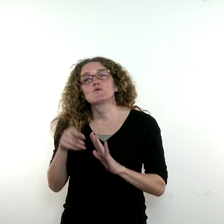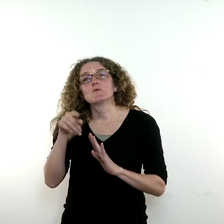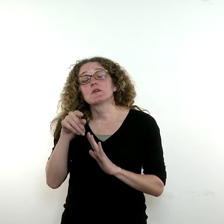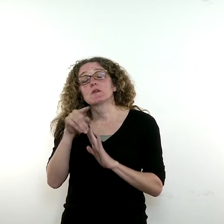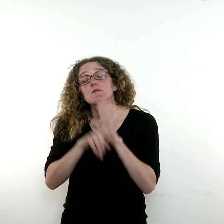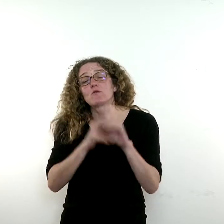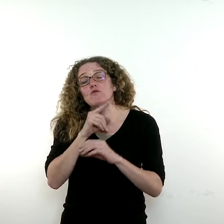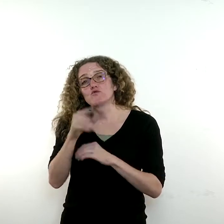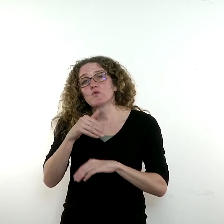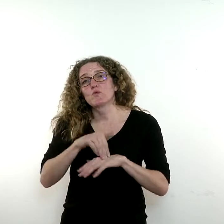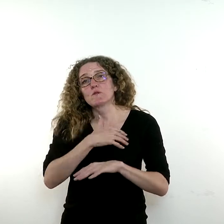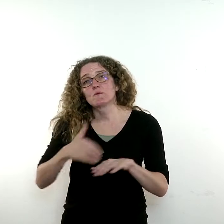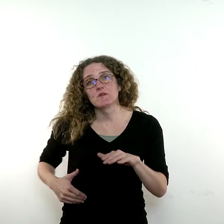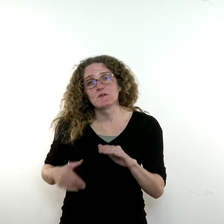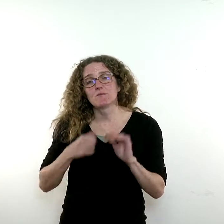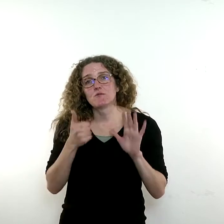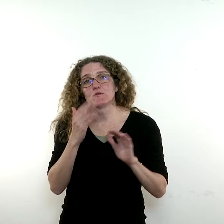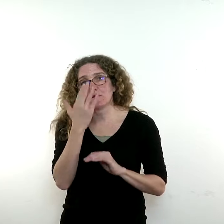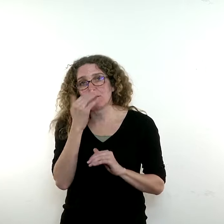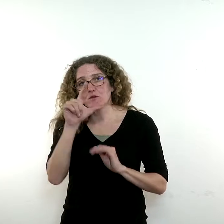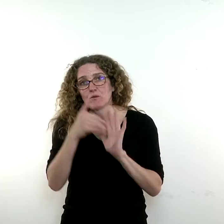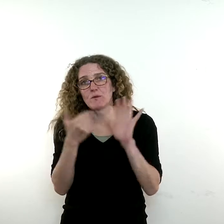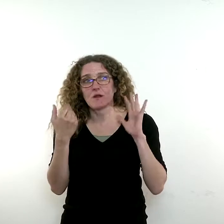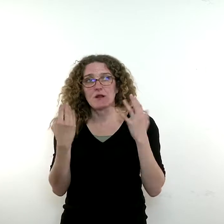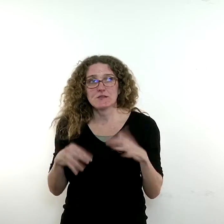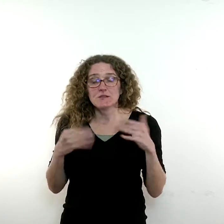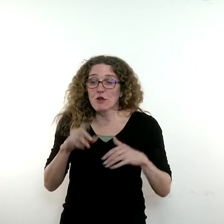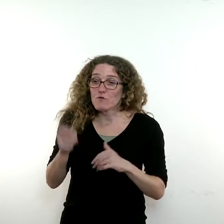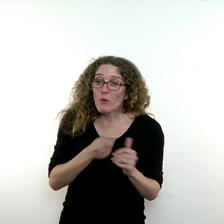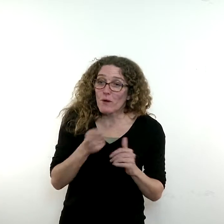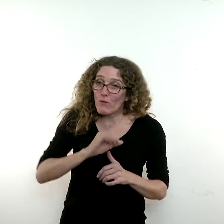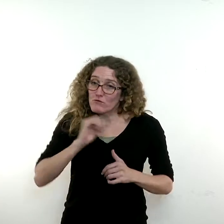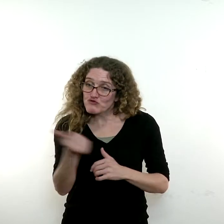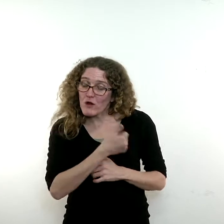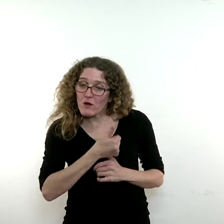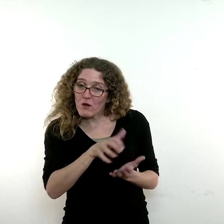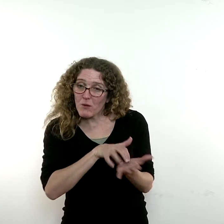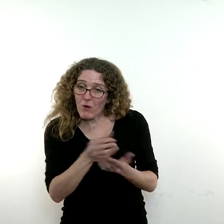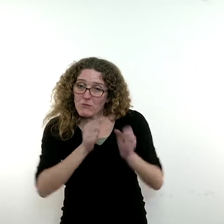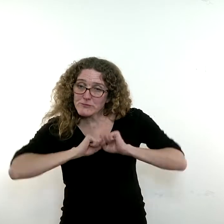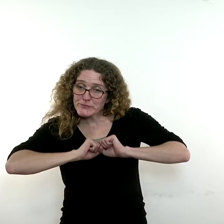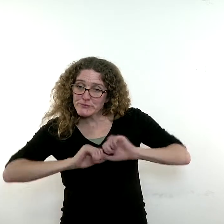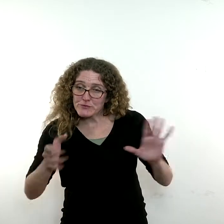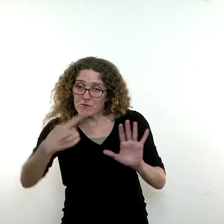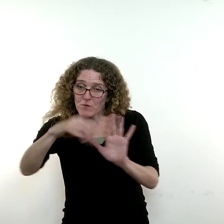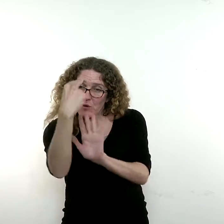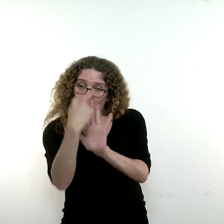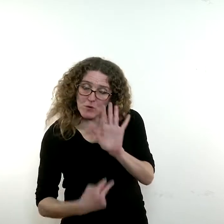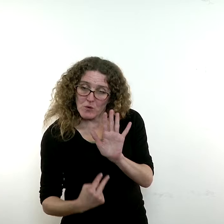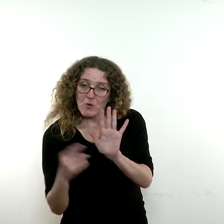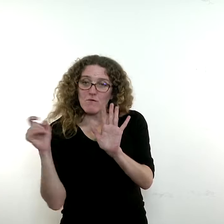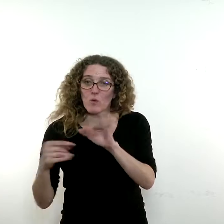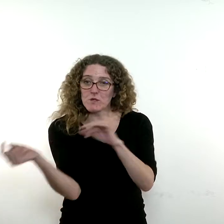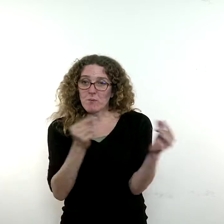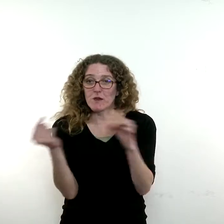6 février 2019. Celui-ci a été joint à la convocation adressée à chacun de ses membres et doit donner lieu à un débat en